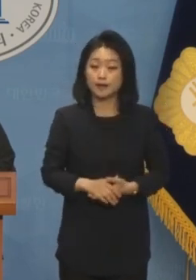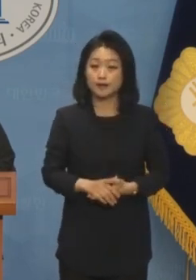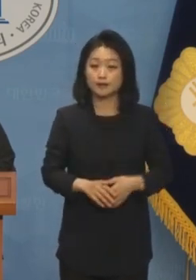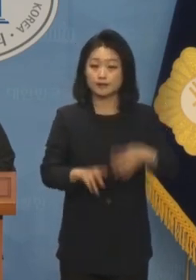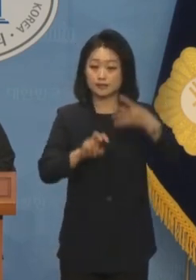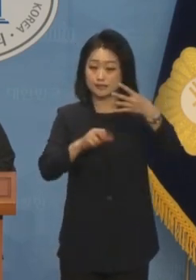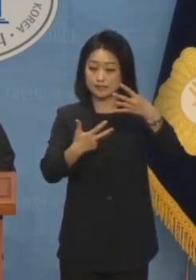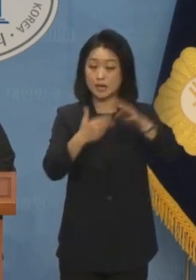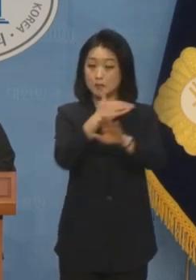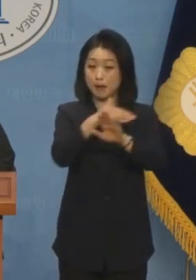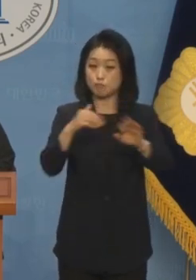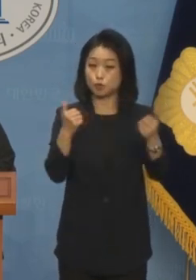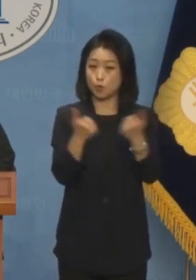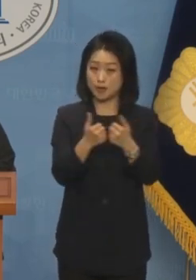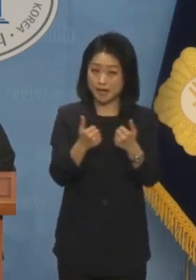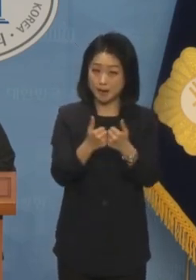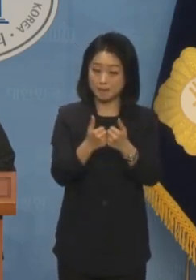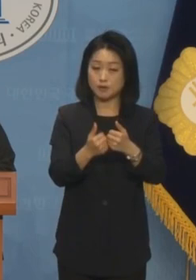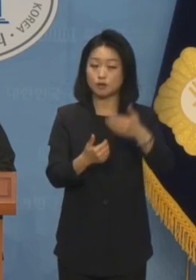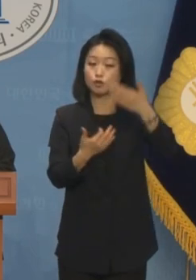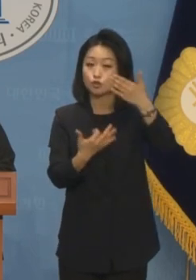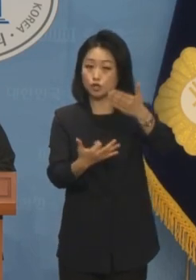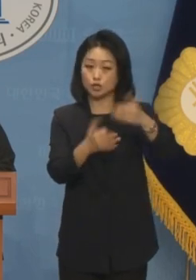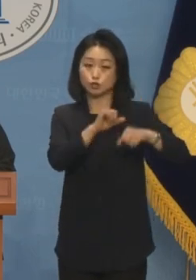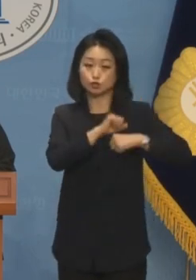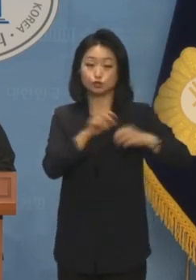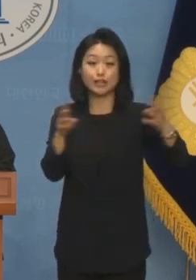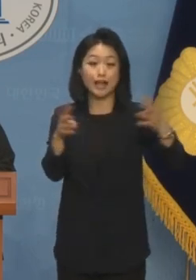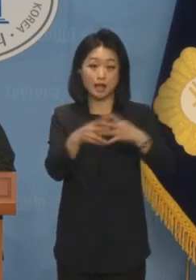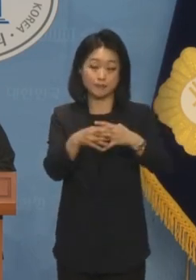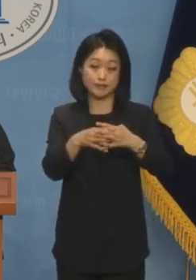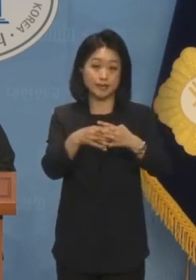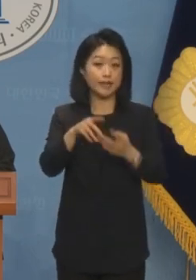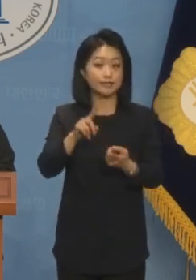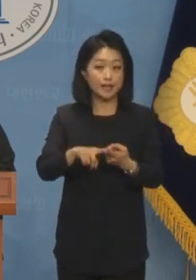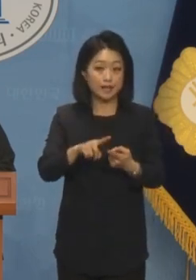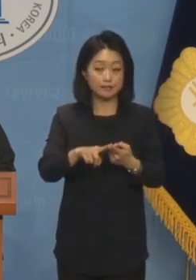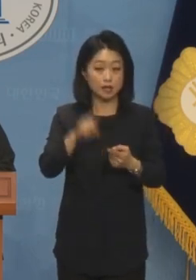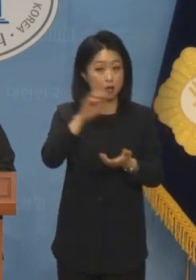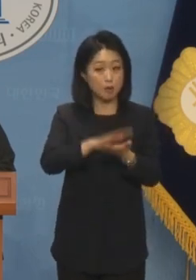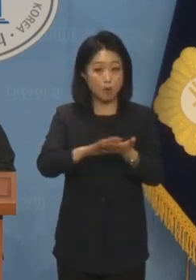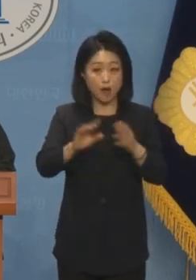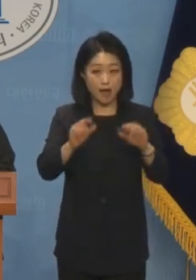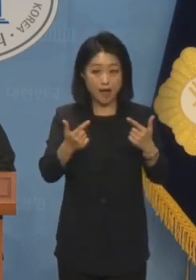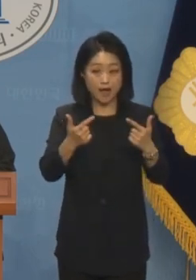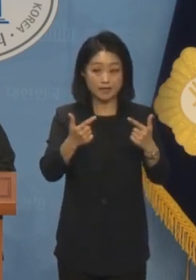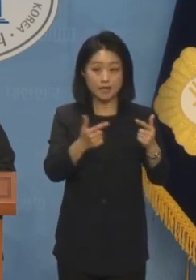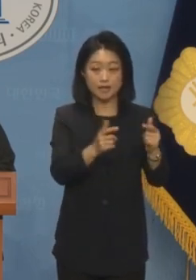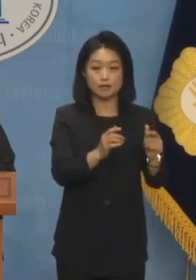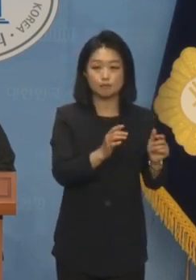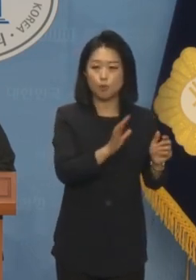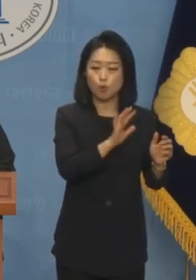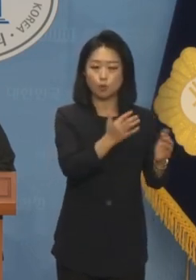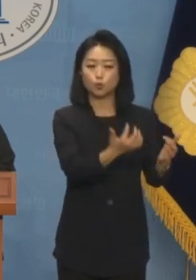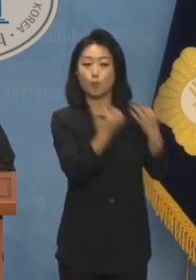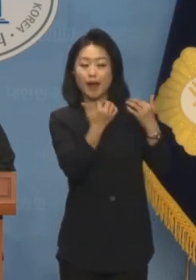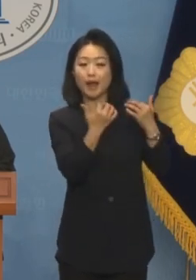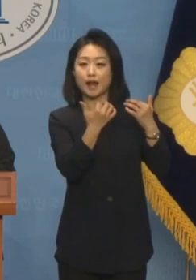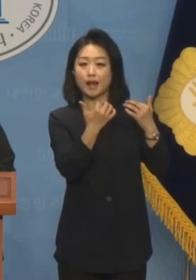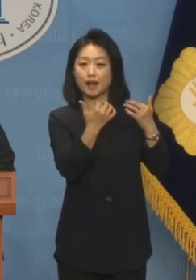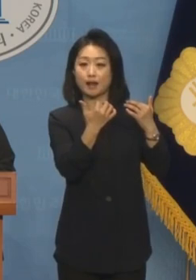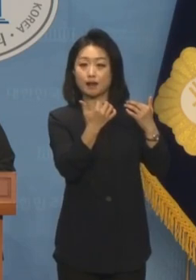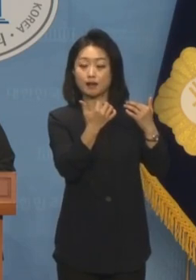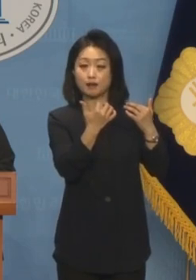4.27 판문점 회담과 9.19 군사 합의를 두고 평화가 아닌 도발을 불러왔다는